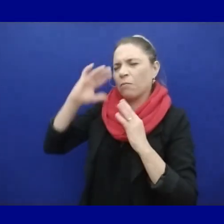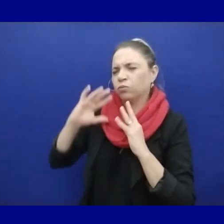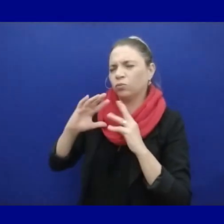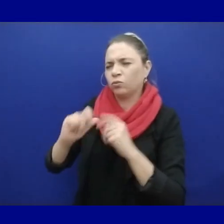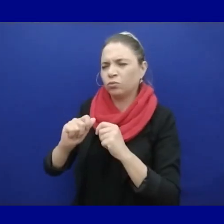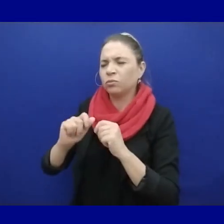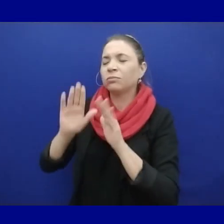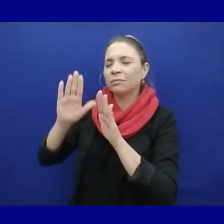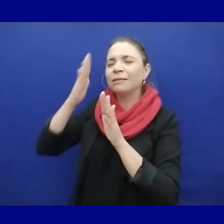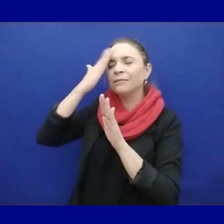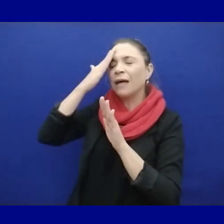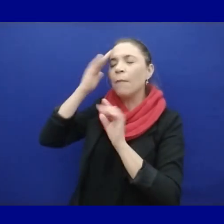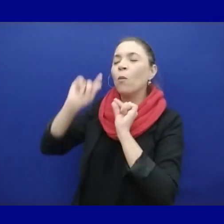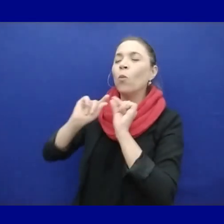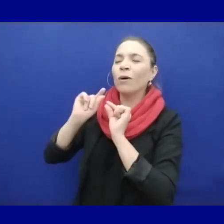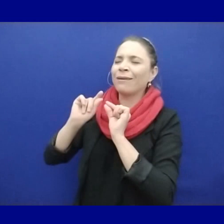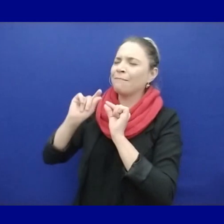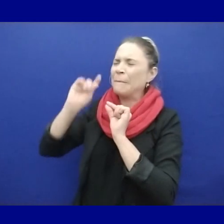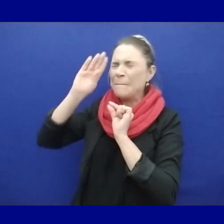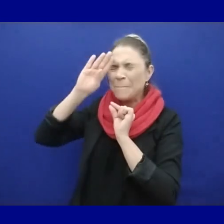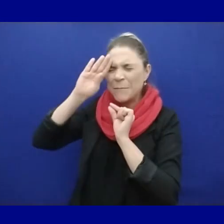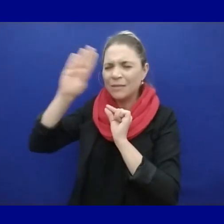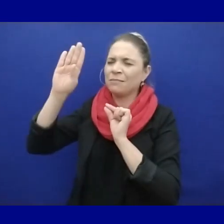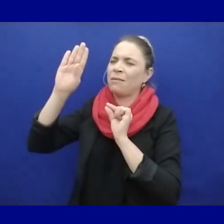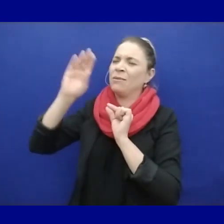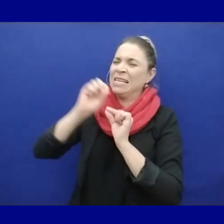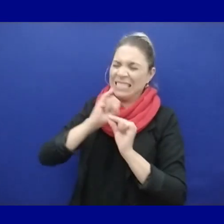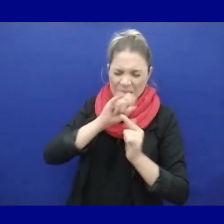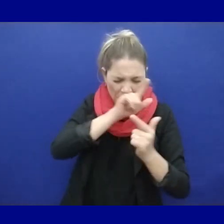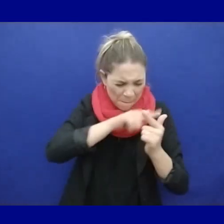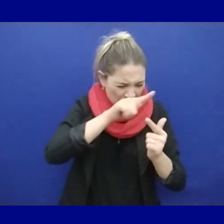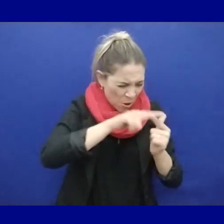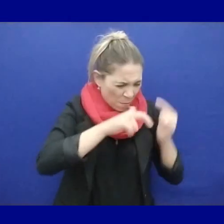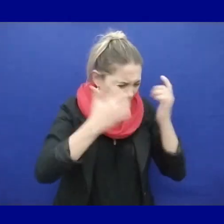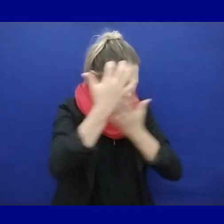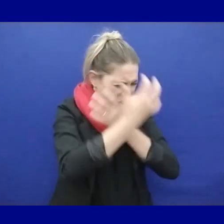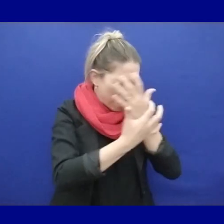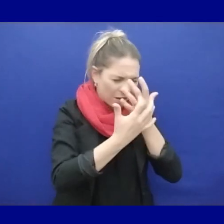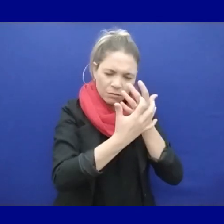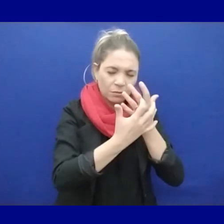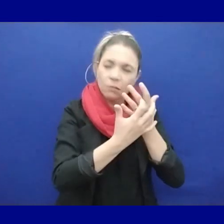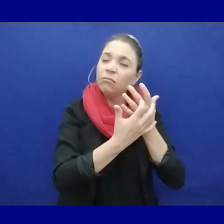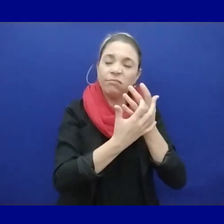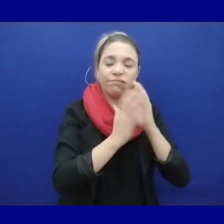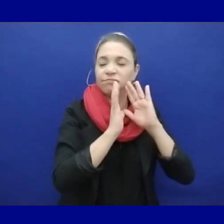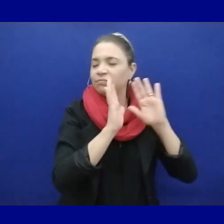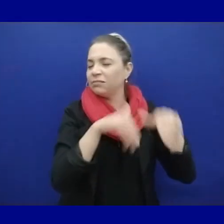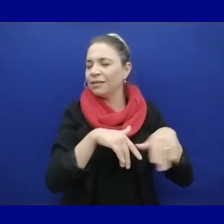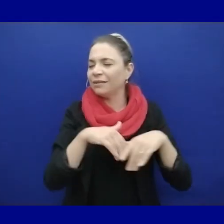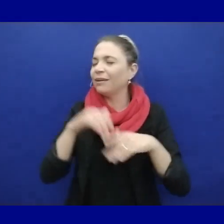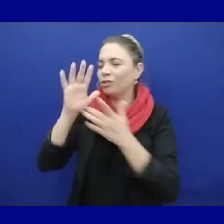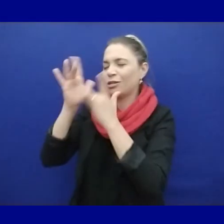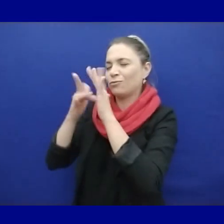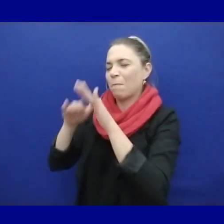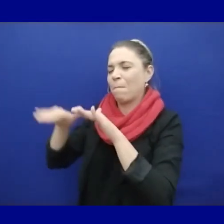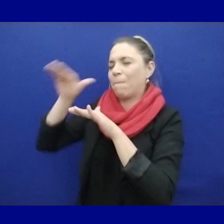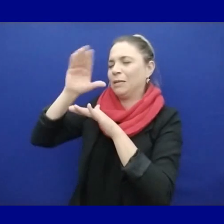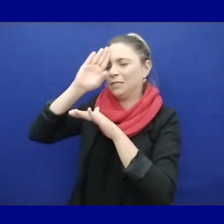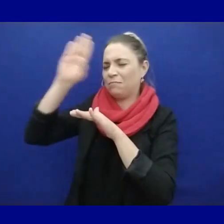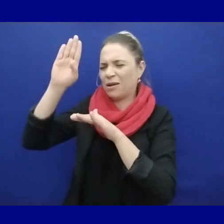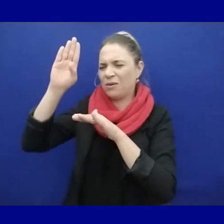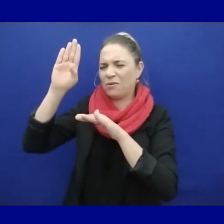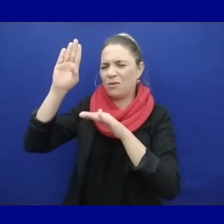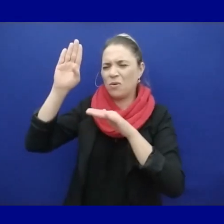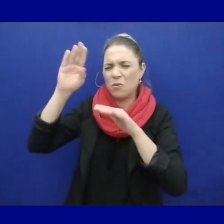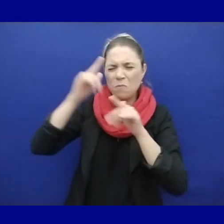acima de tudo, que o mais terrível problema que podemos enfrentar é a eternidade sem o Senhor.